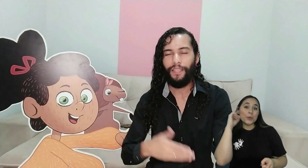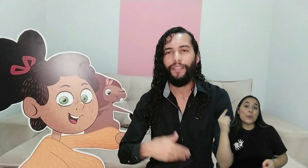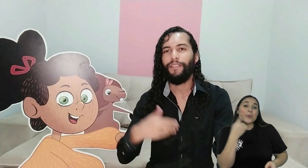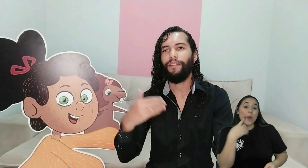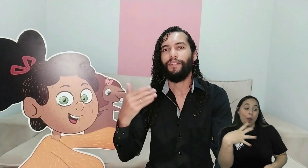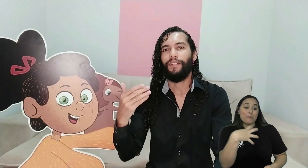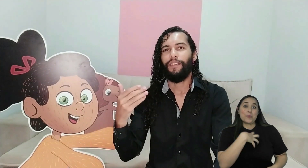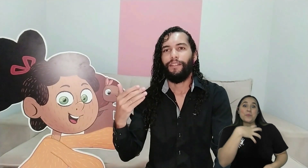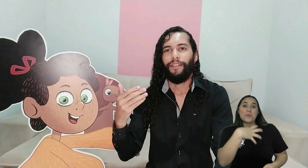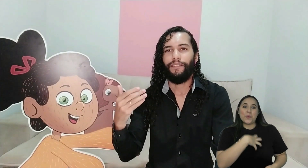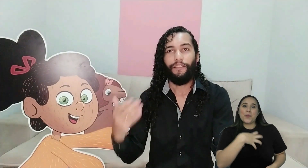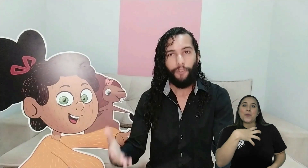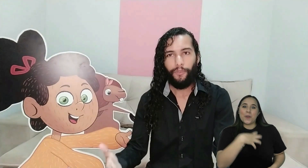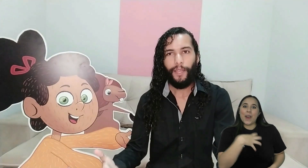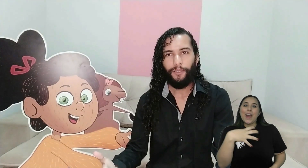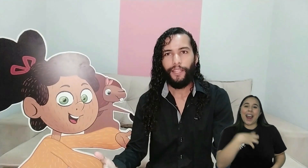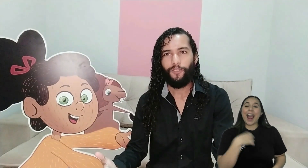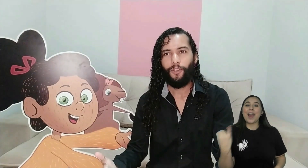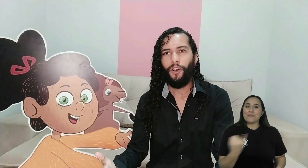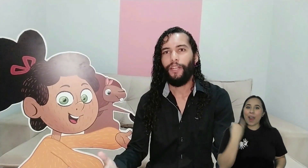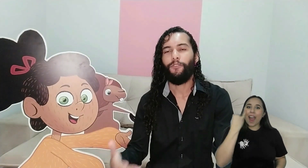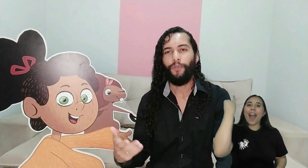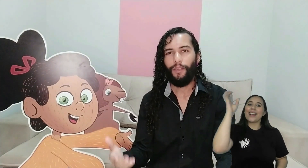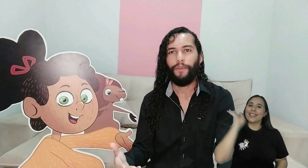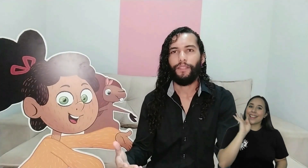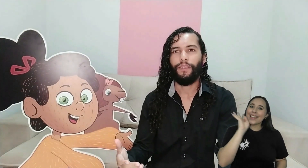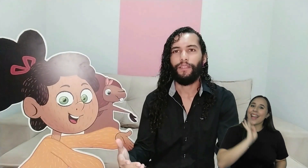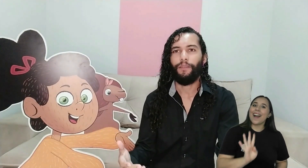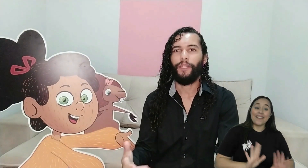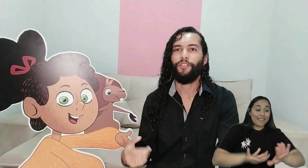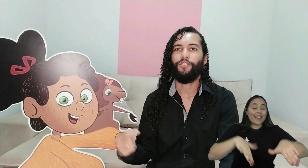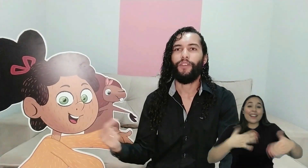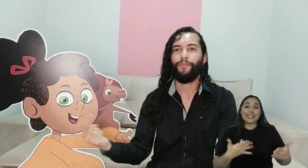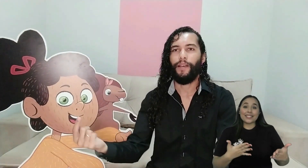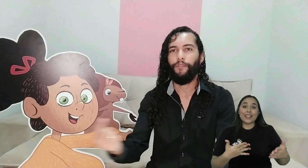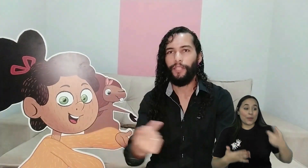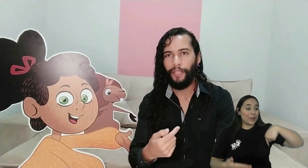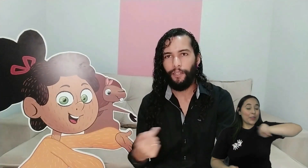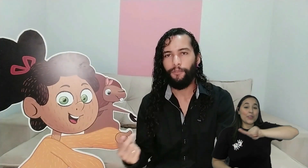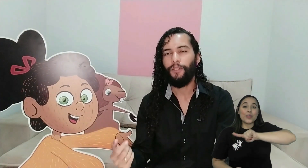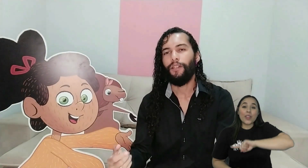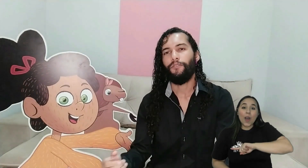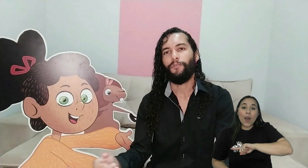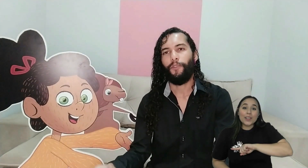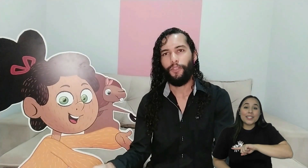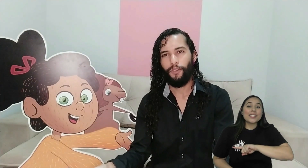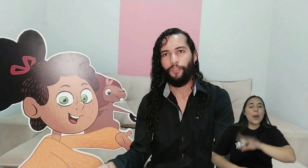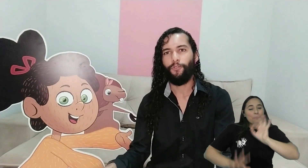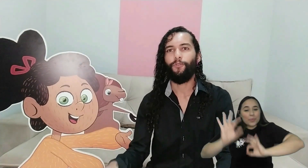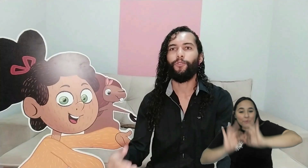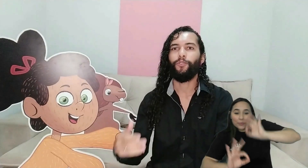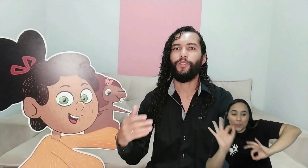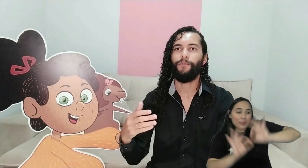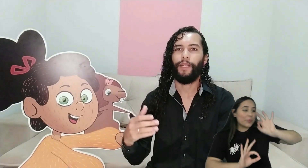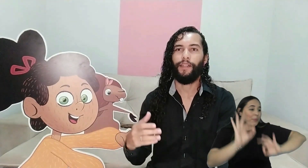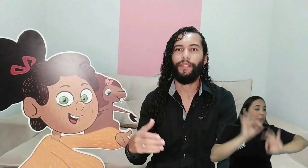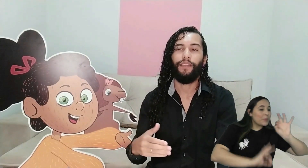de pesquisa, desenvolvimento da história, com muita pesquisa também. A gente fez uma reunião com os professores surdos